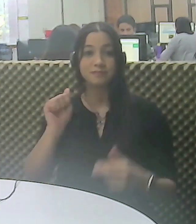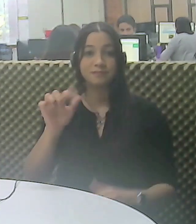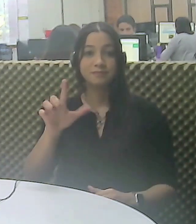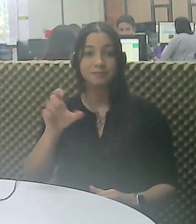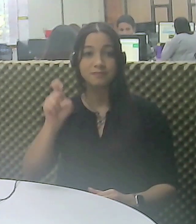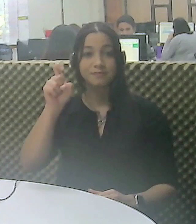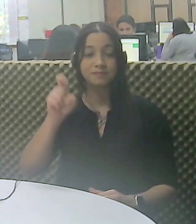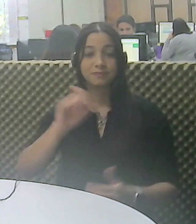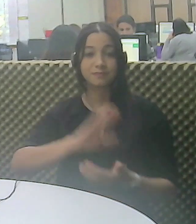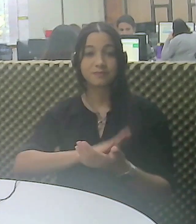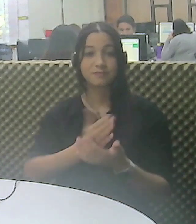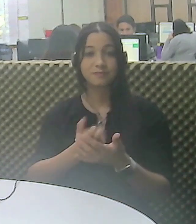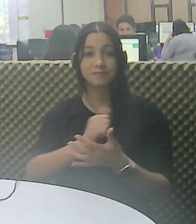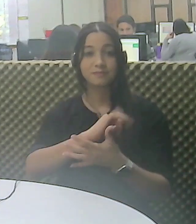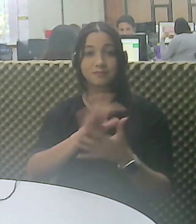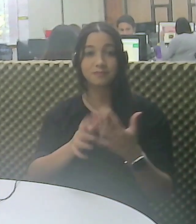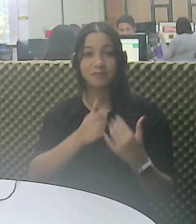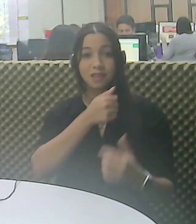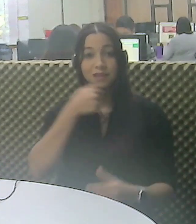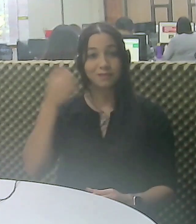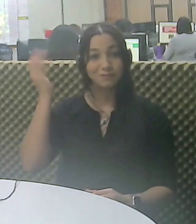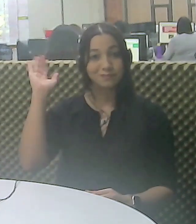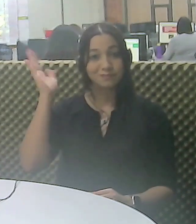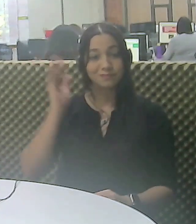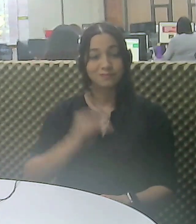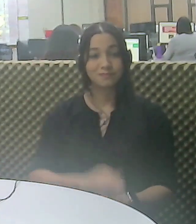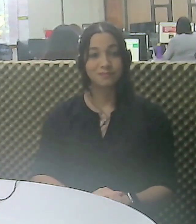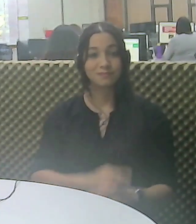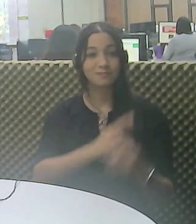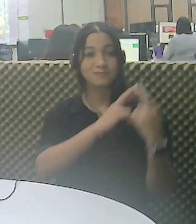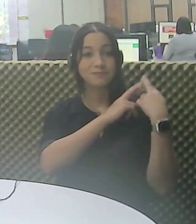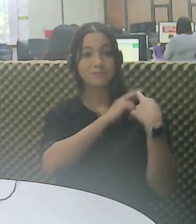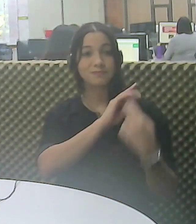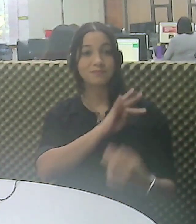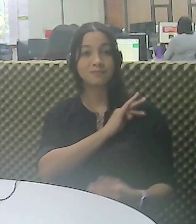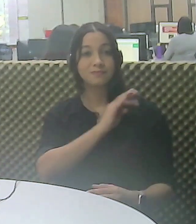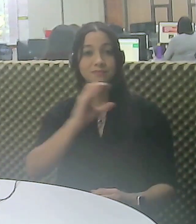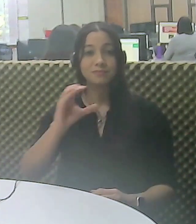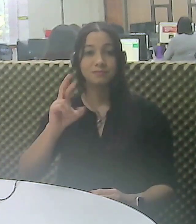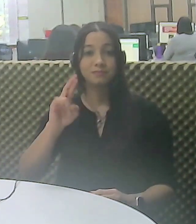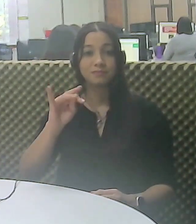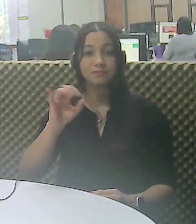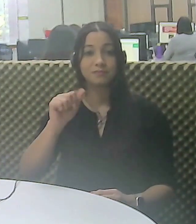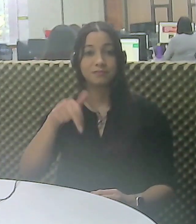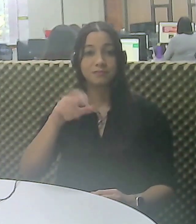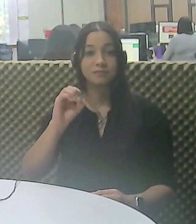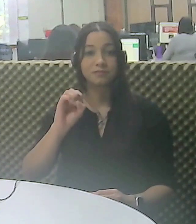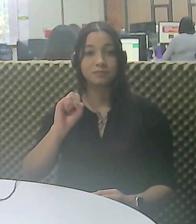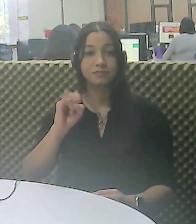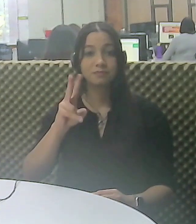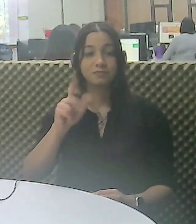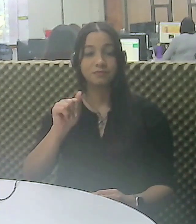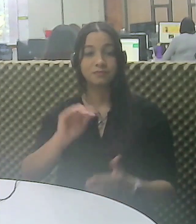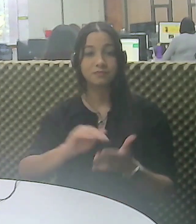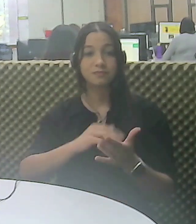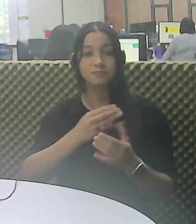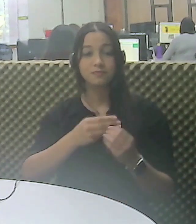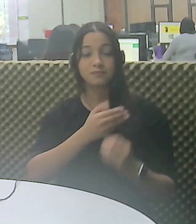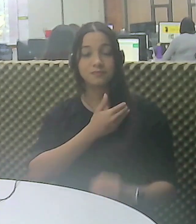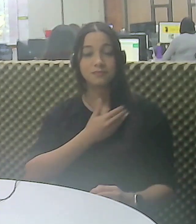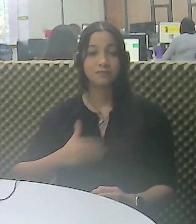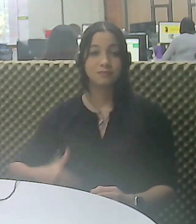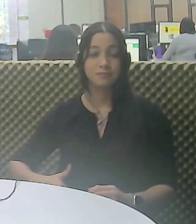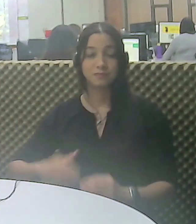Alex Rocha. Tradução em Libras, Amanda Valentim. Responsável técnico, Cristiano Silva.